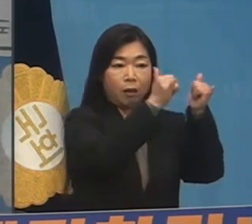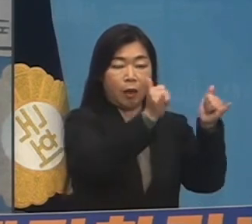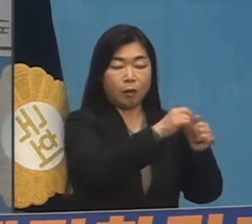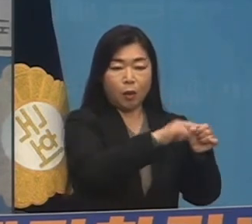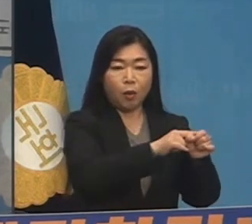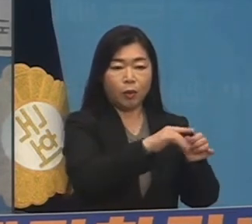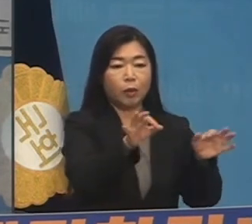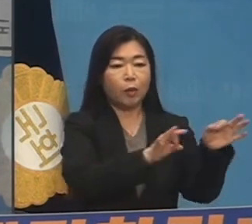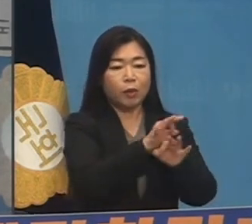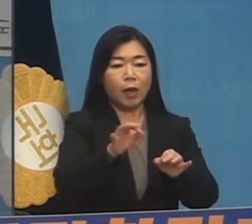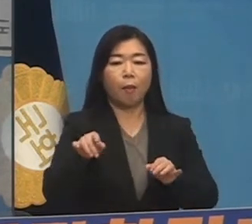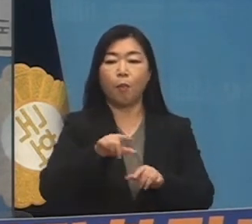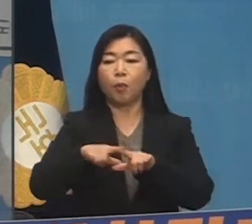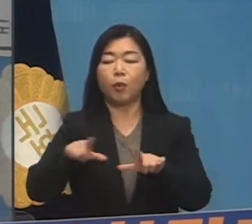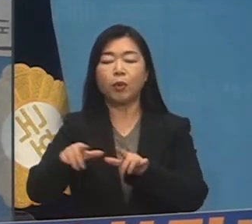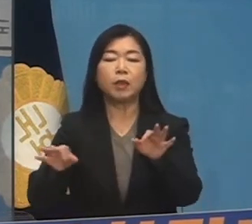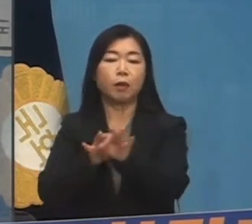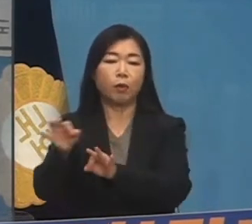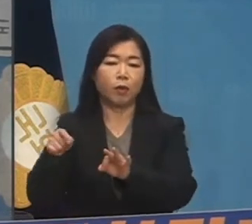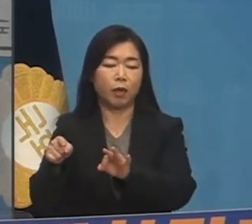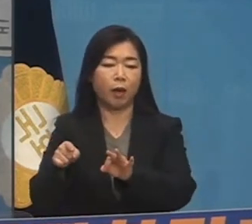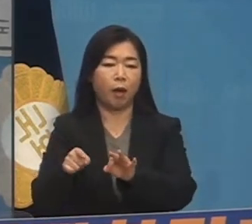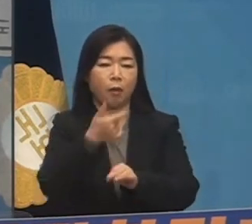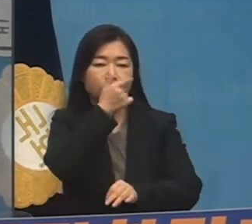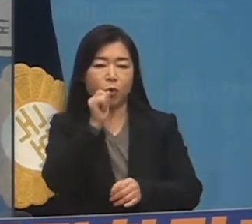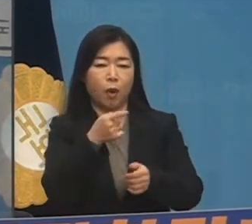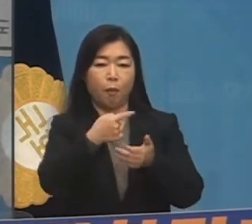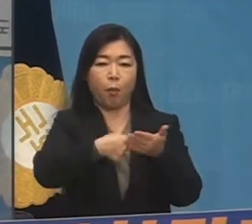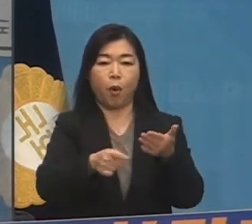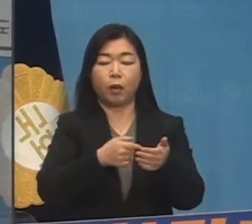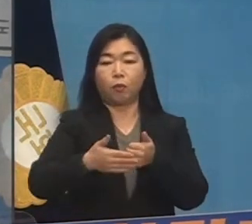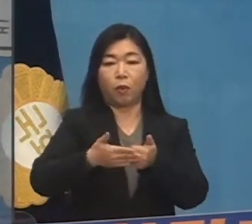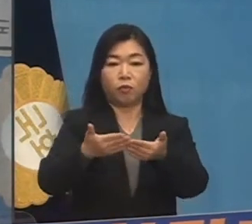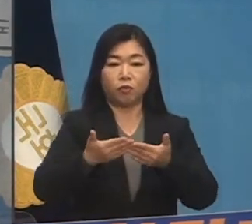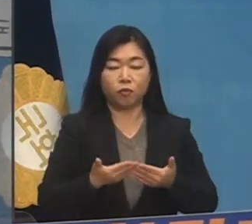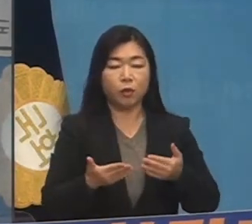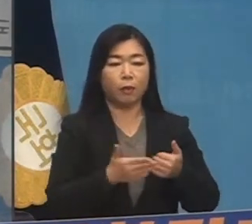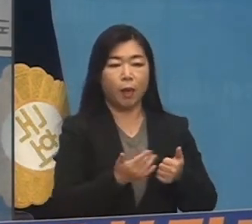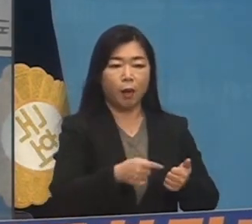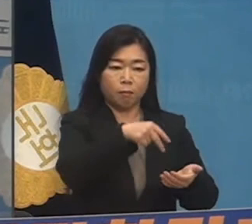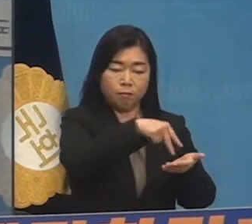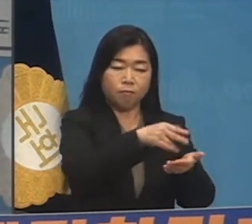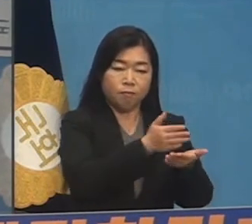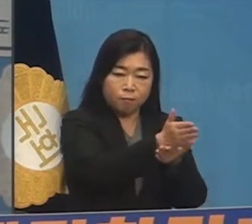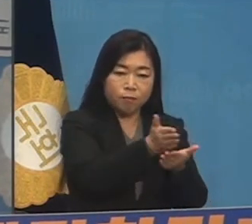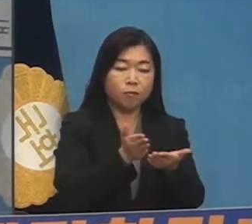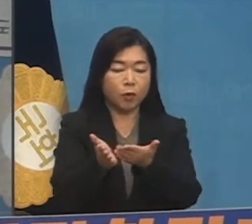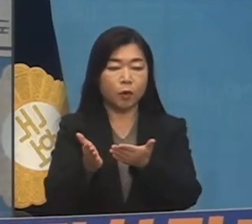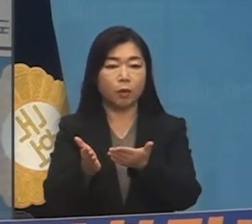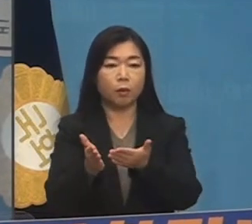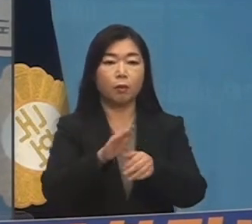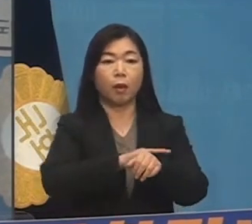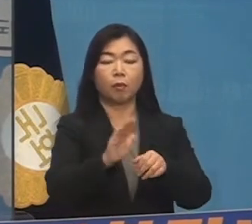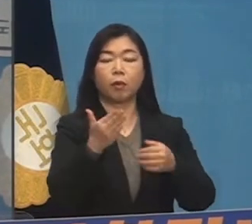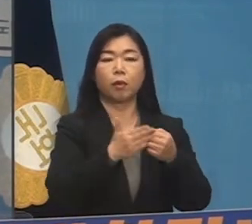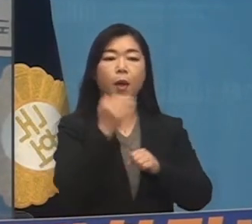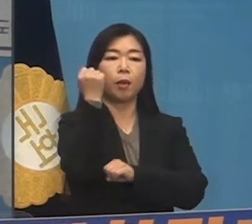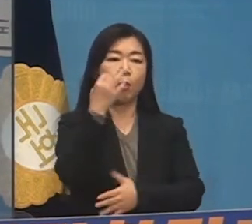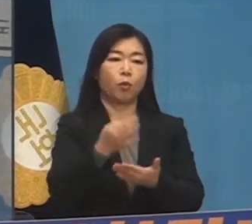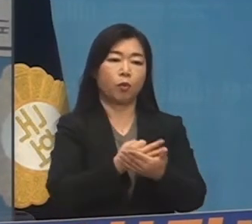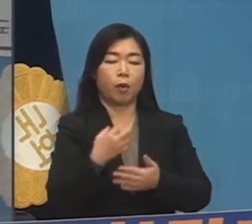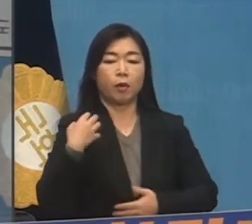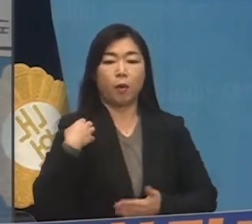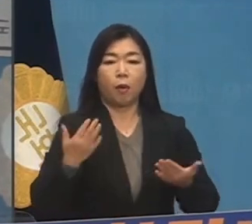부작용을 포함하면서 하나의 독자적인 경제 생태계로 자리 잡아가는 과정에서 기본소득의 역할이